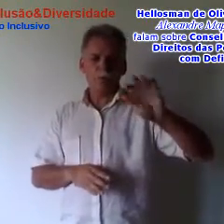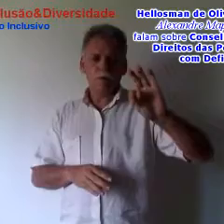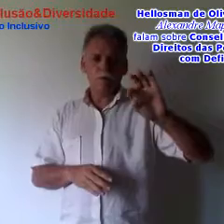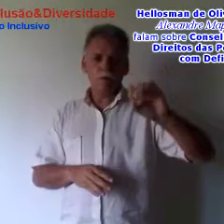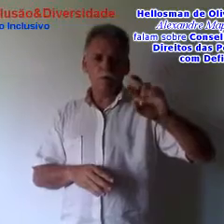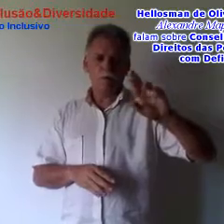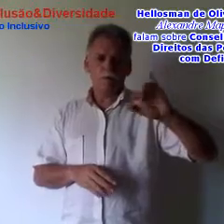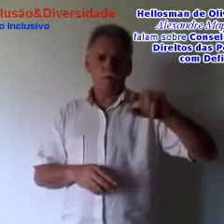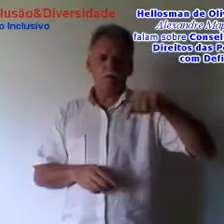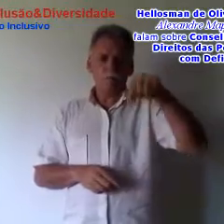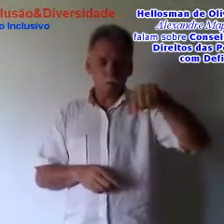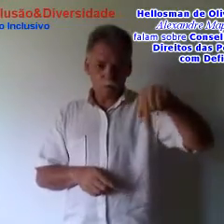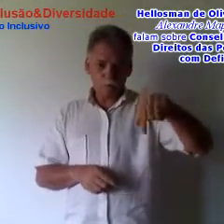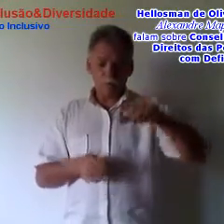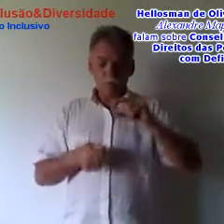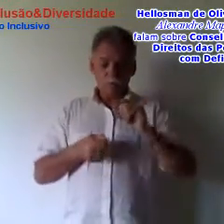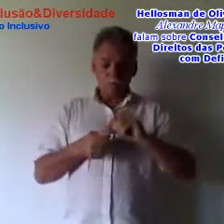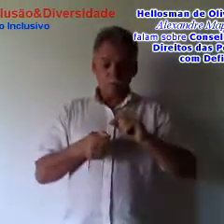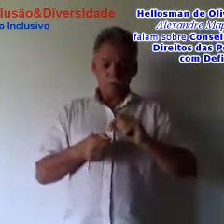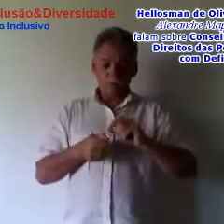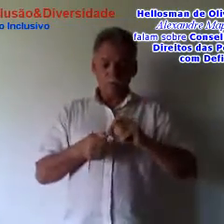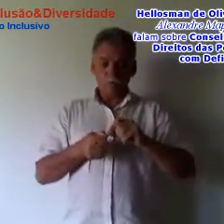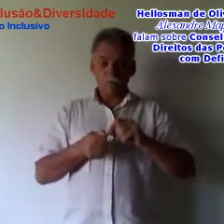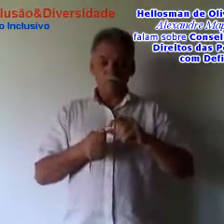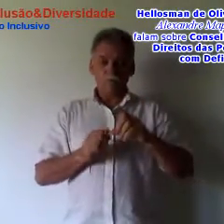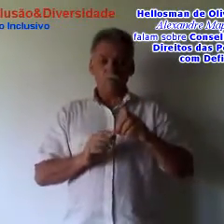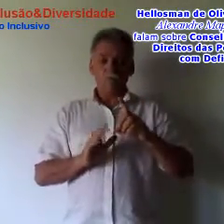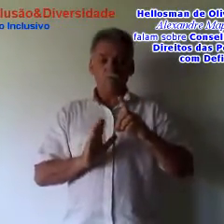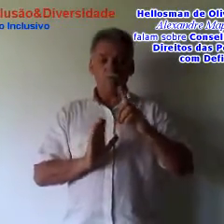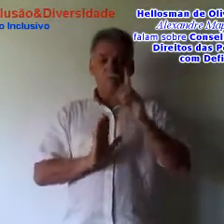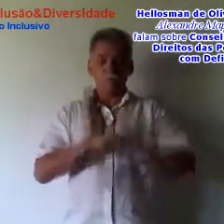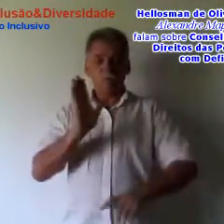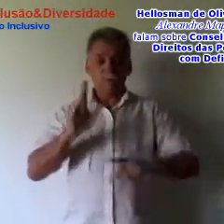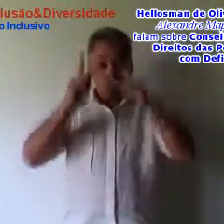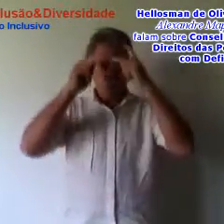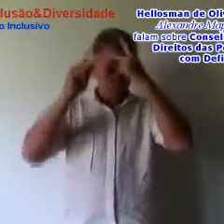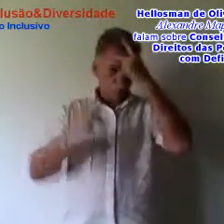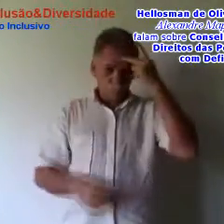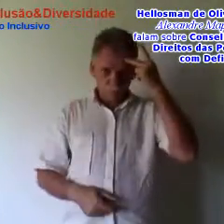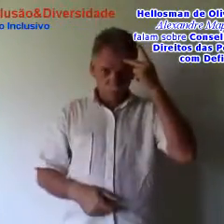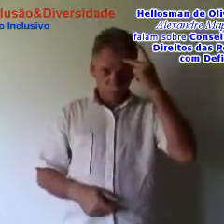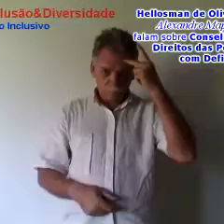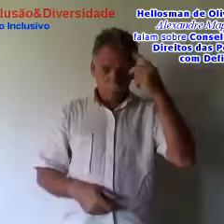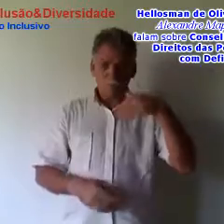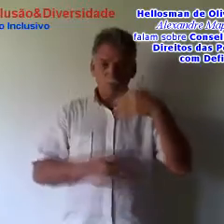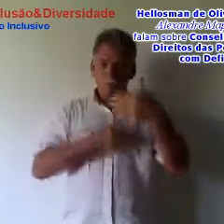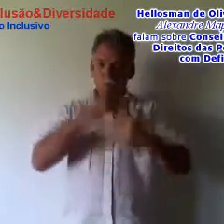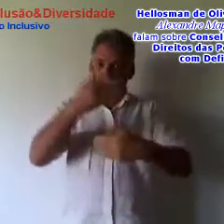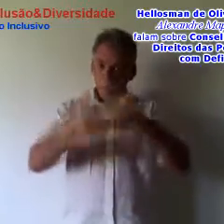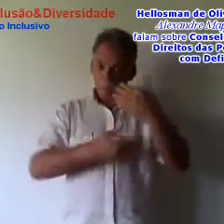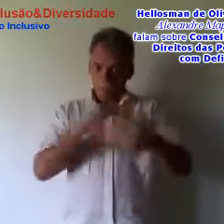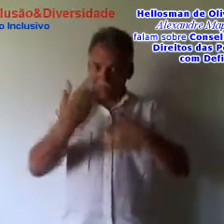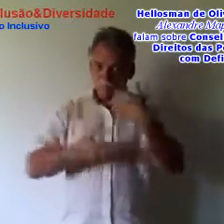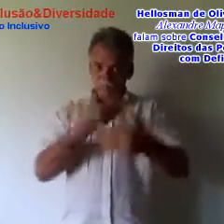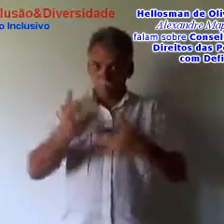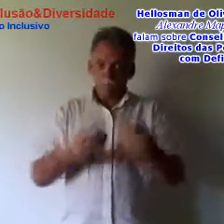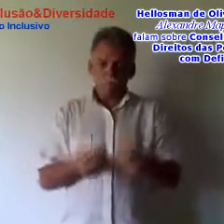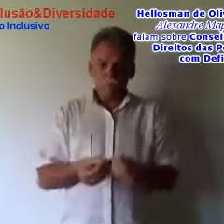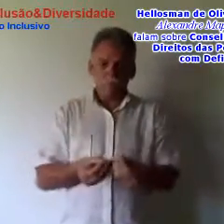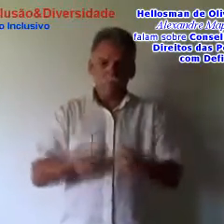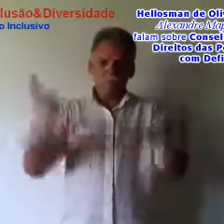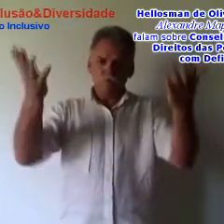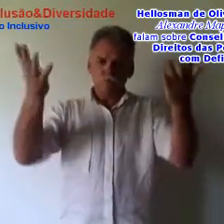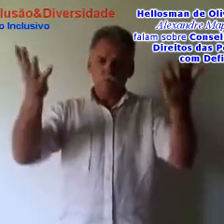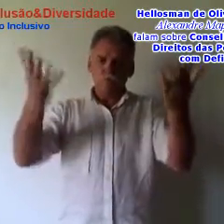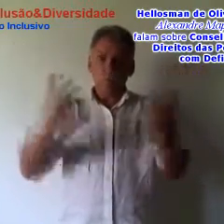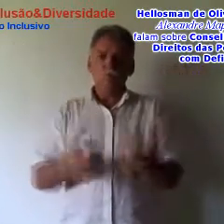pela Secretaria Nacional dos Direitos da Pessoa com Deficiência, e que vai ser lançada uma consulta pública para